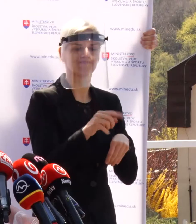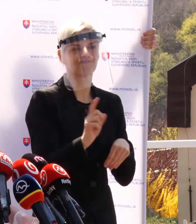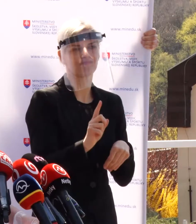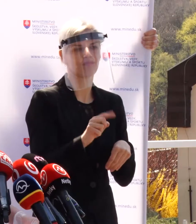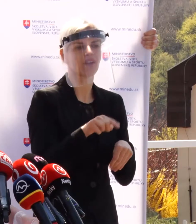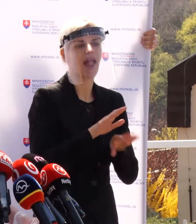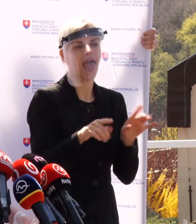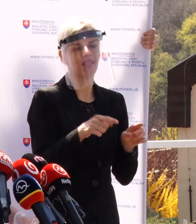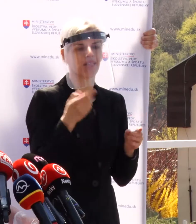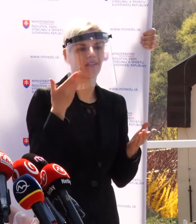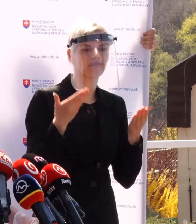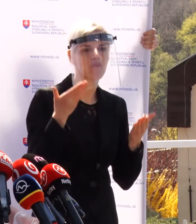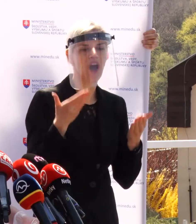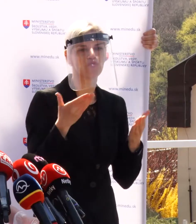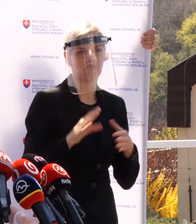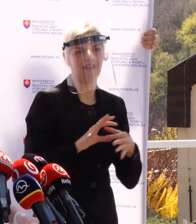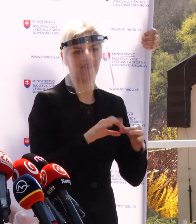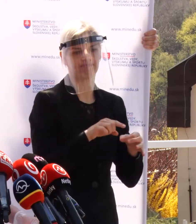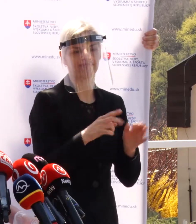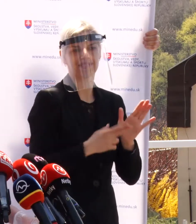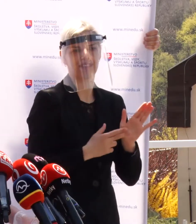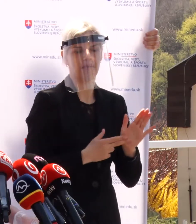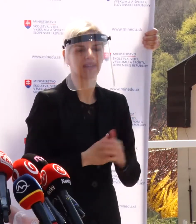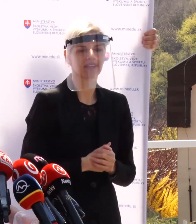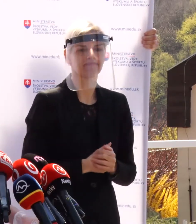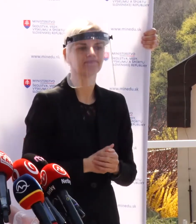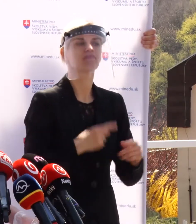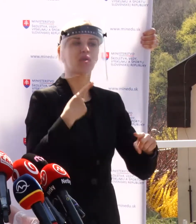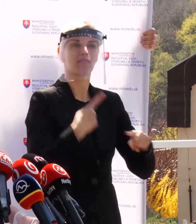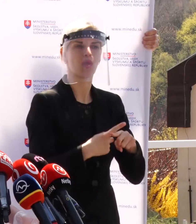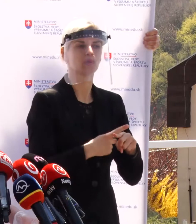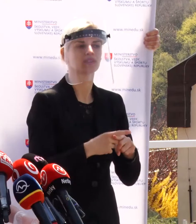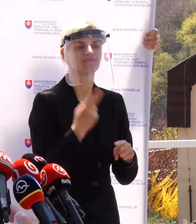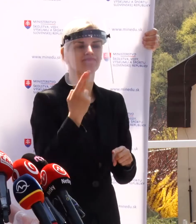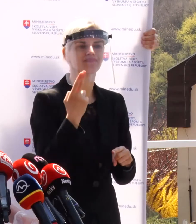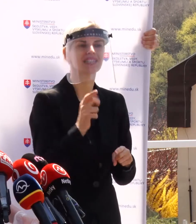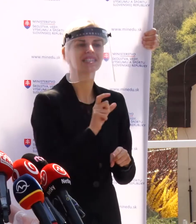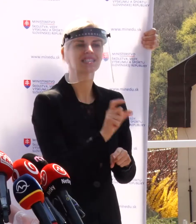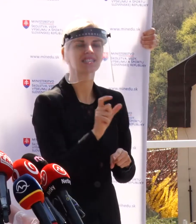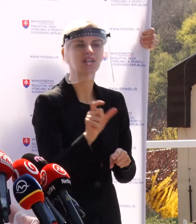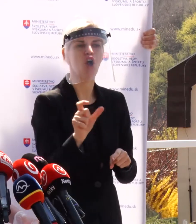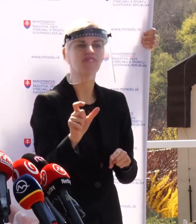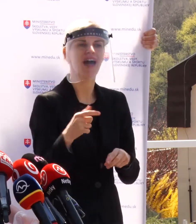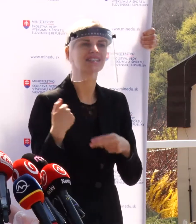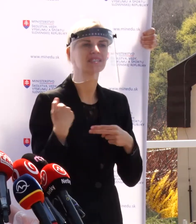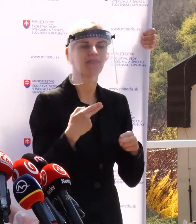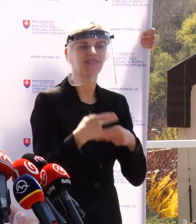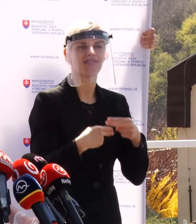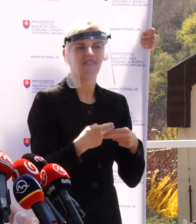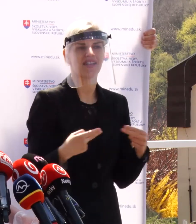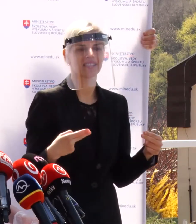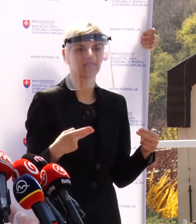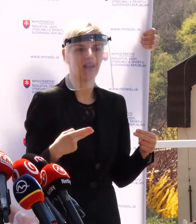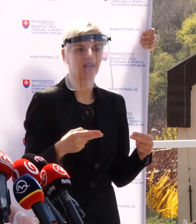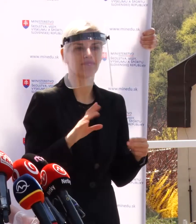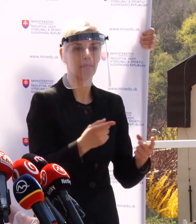aby žiakom poskytovali hlavne v súčasnej situácii slovnú spätnú väzbu, ktorá by mala byť konštruktívna, mala by ich motivovať v ďalšom